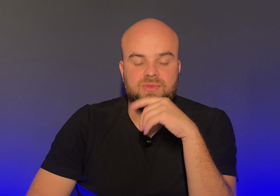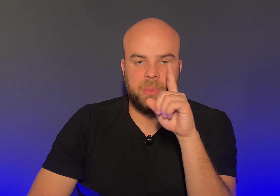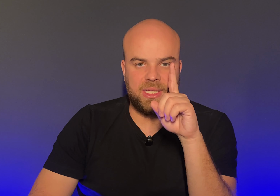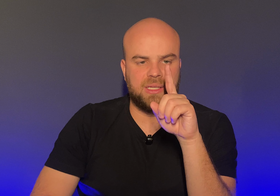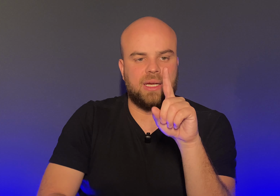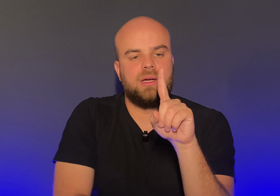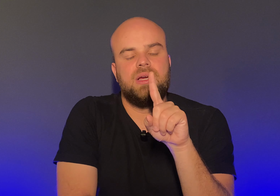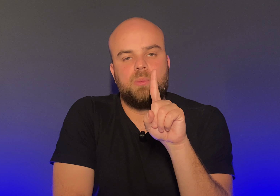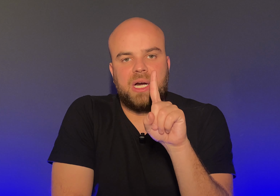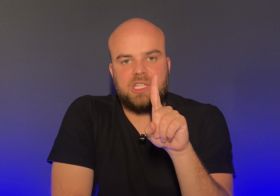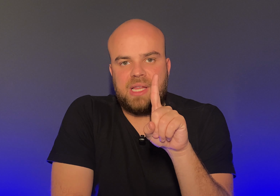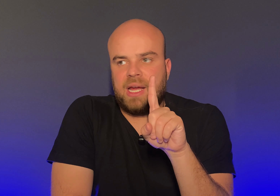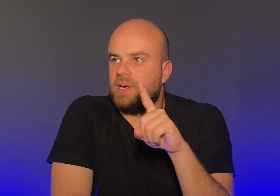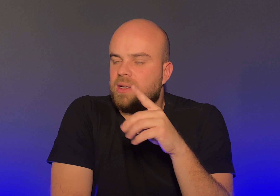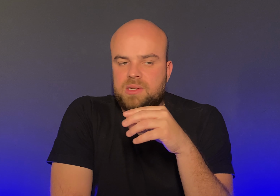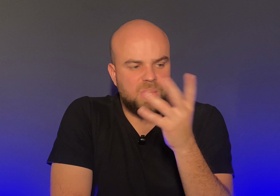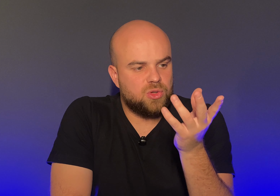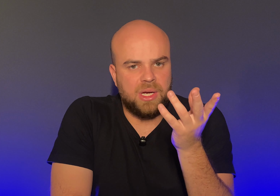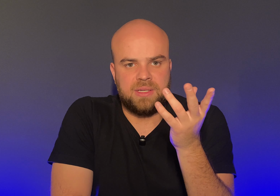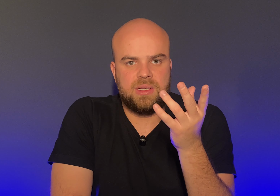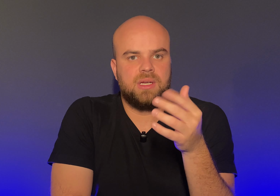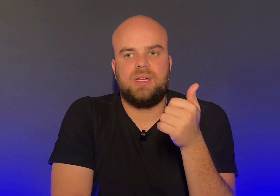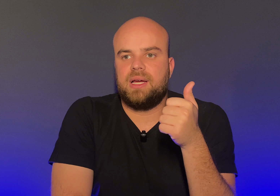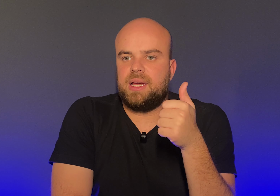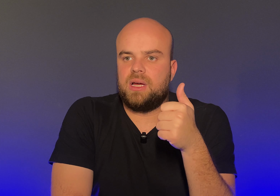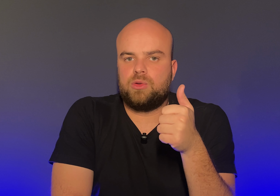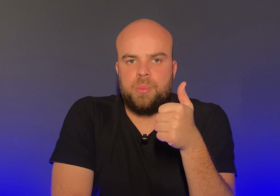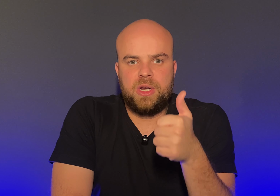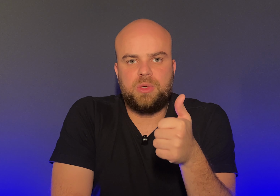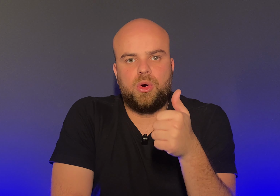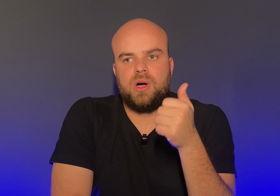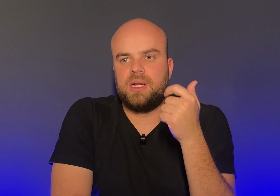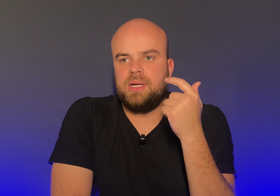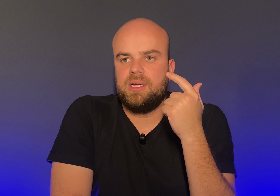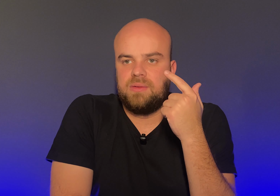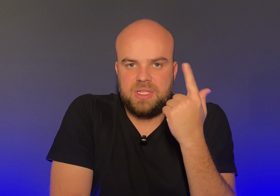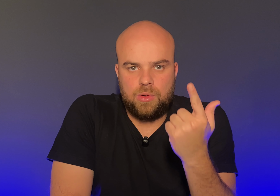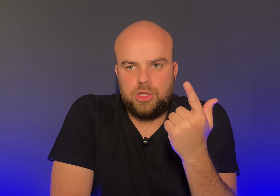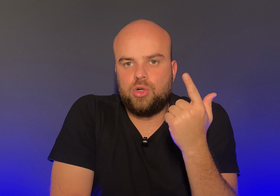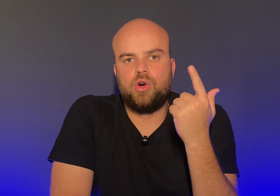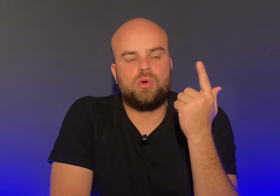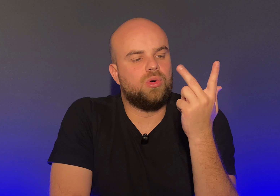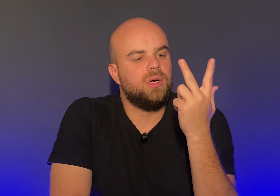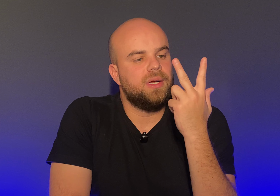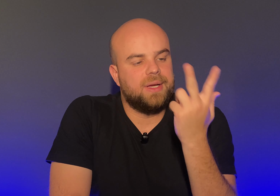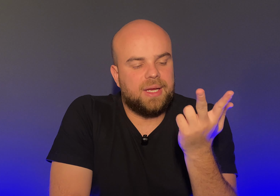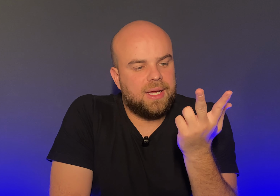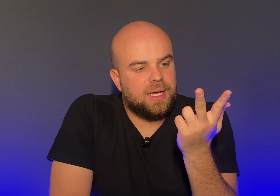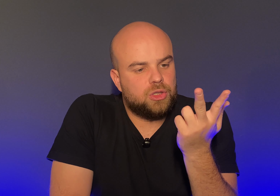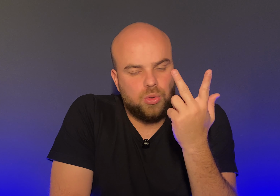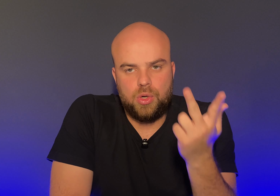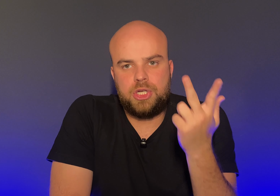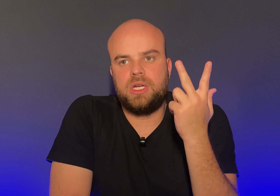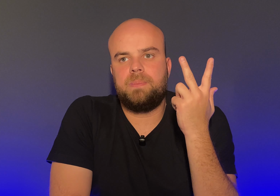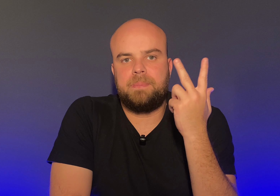vamos entender parte técnica São ações domínio de bola visão de jogo chute